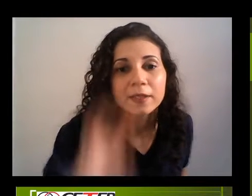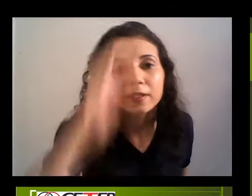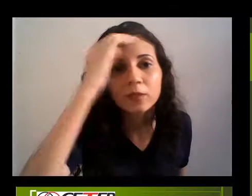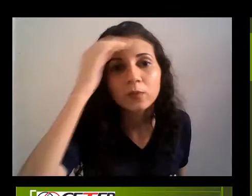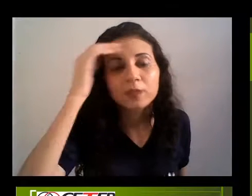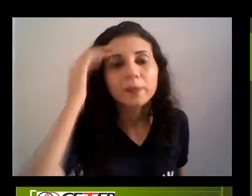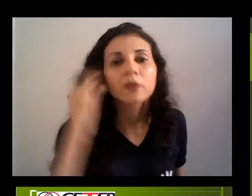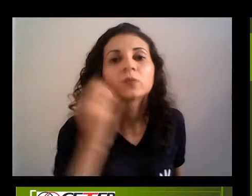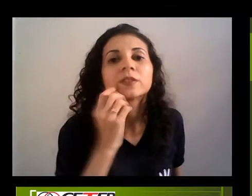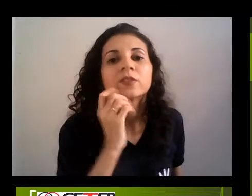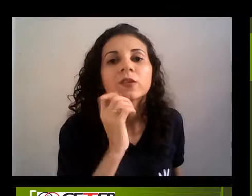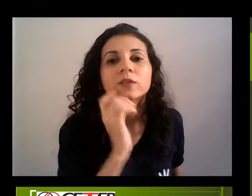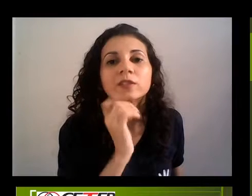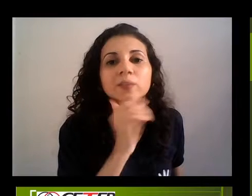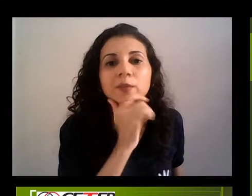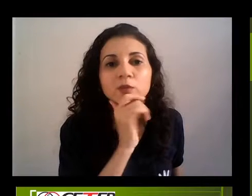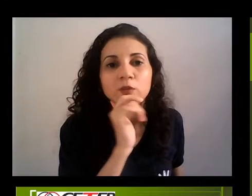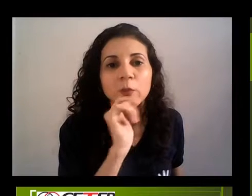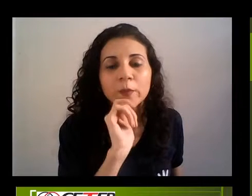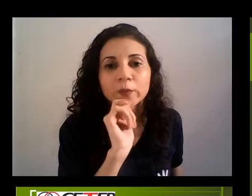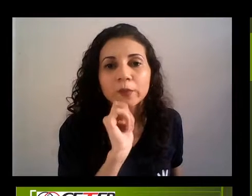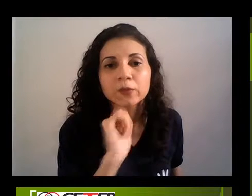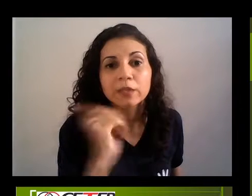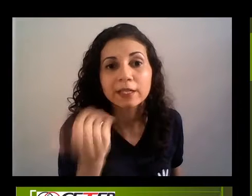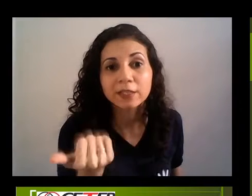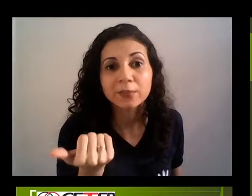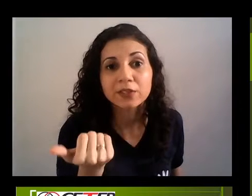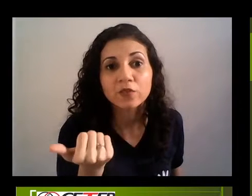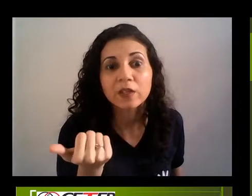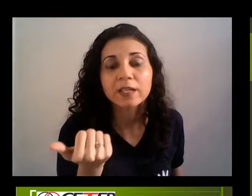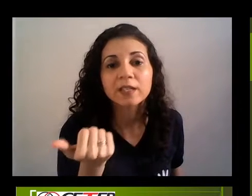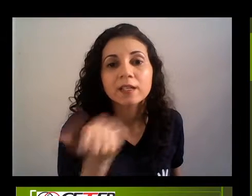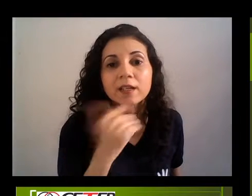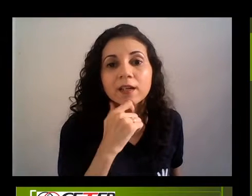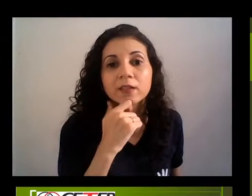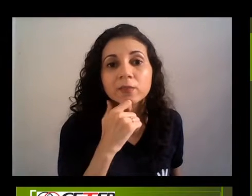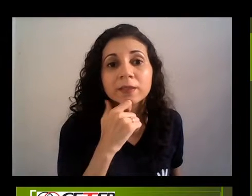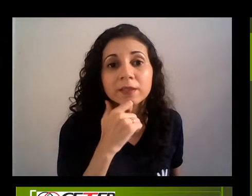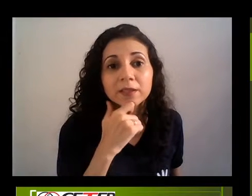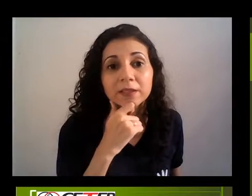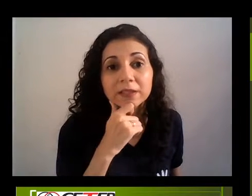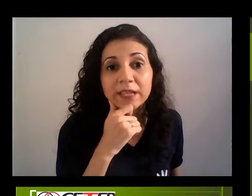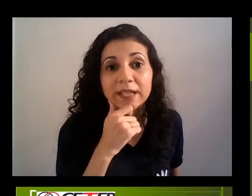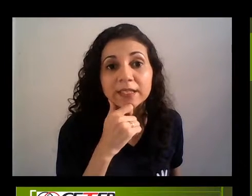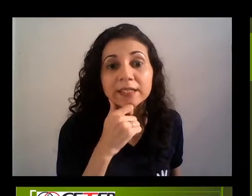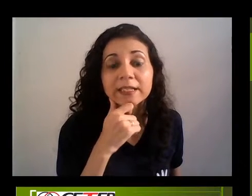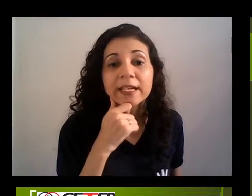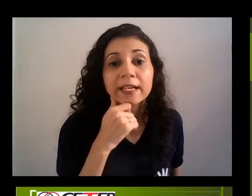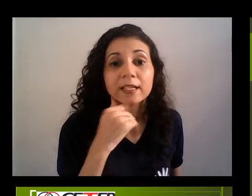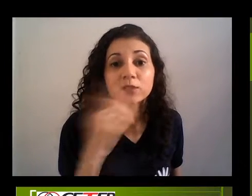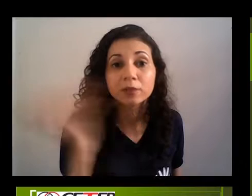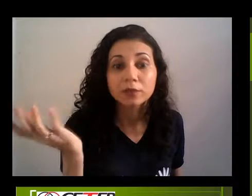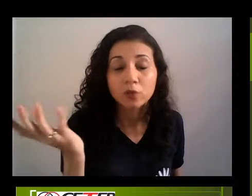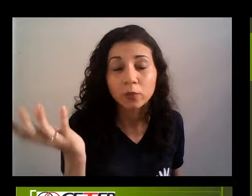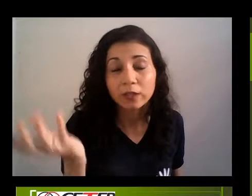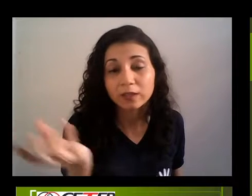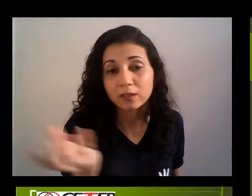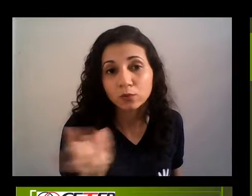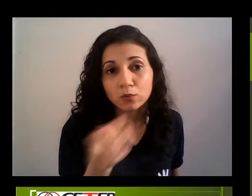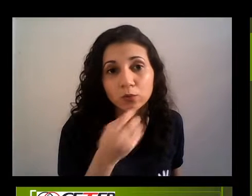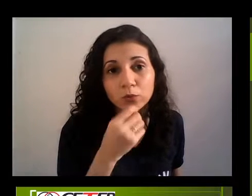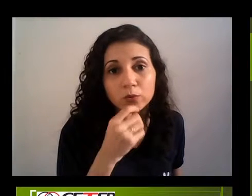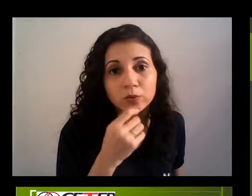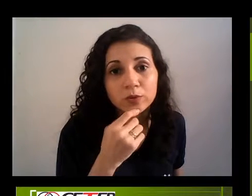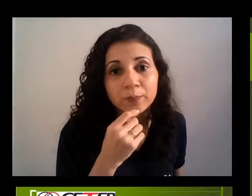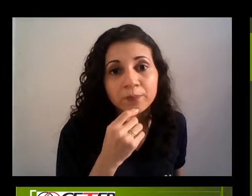Separei aqui algumas perguntas frequentes, que as pessoas normalmente perguntam, que é Libras, já falei, que é a língua brasileira de sinais, língua de comunicação